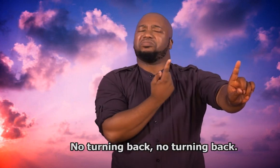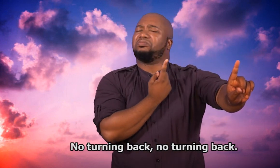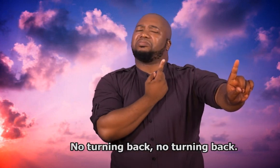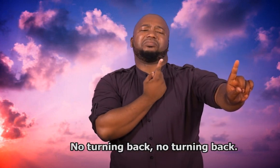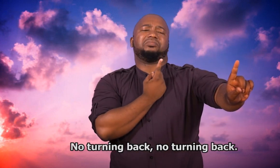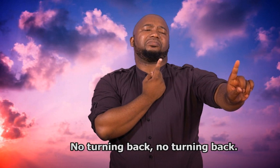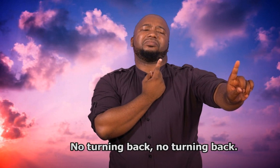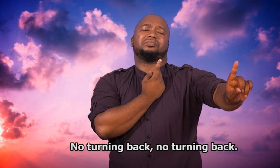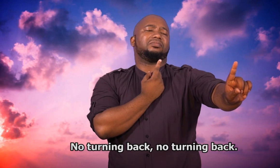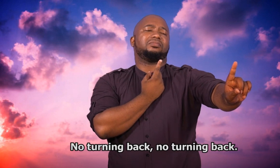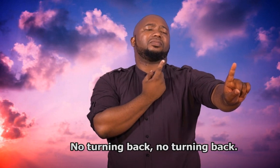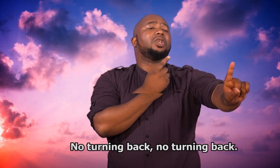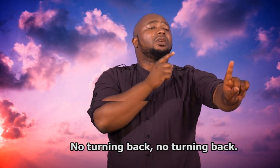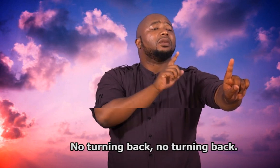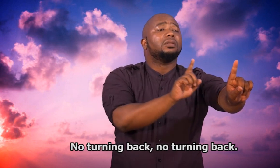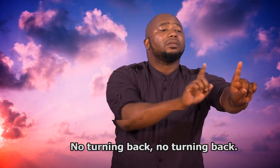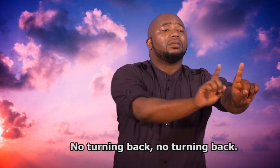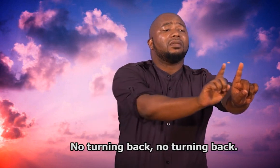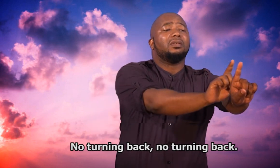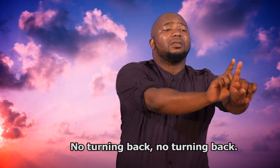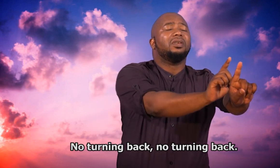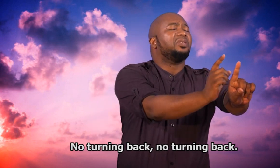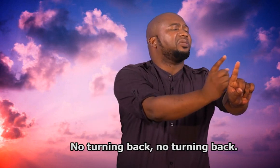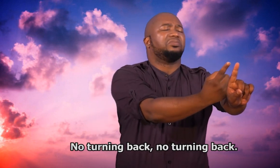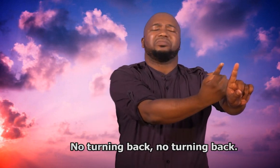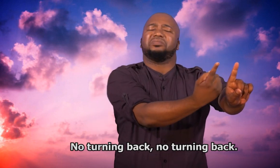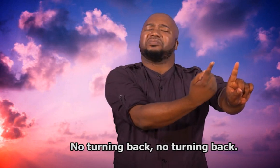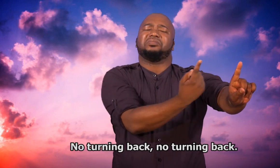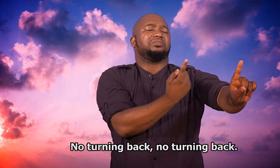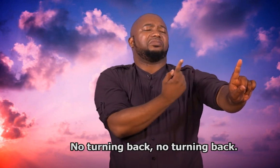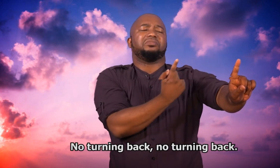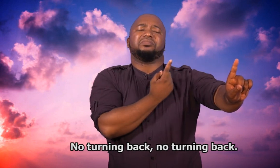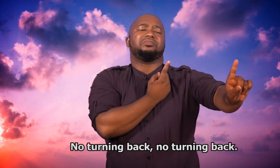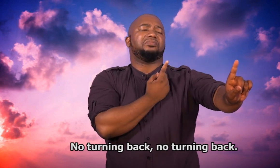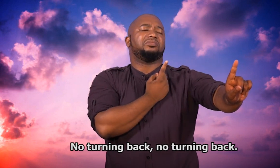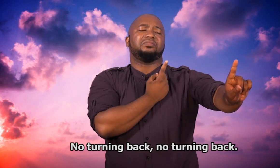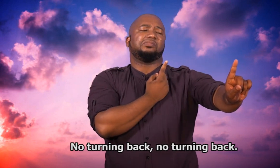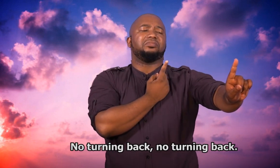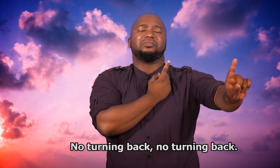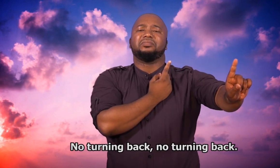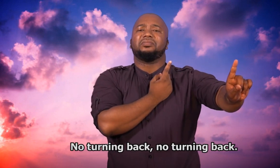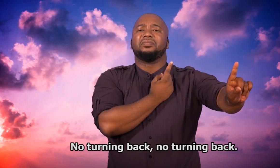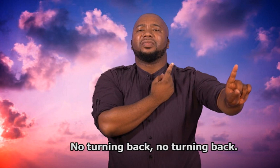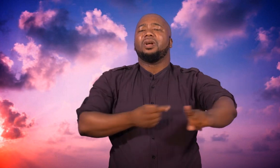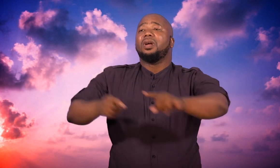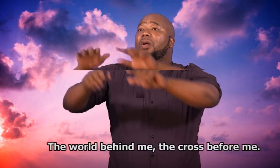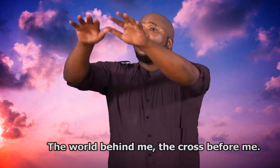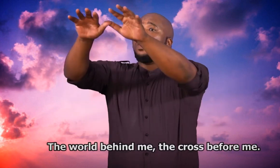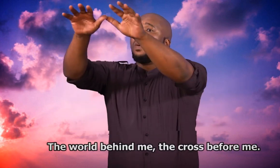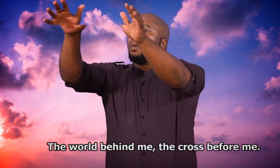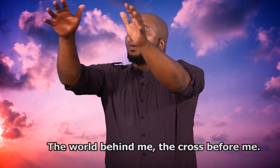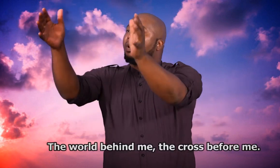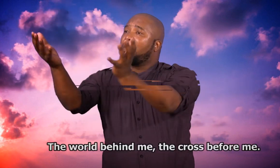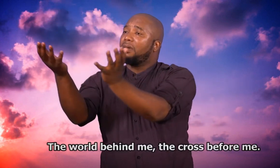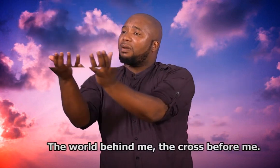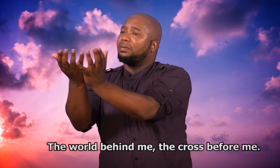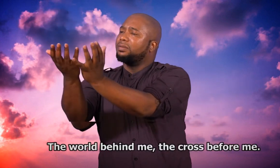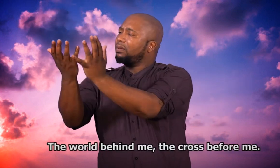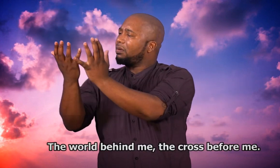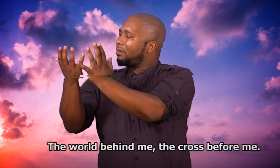turning back, no turning back. The world